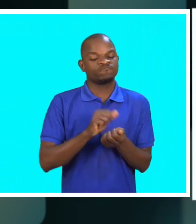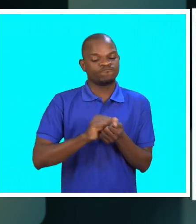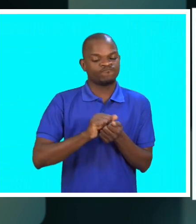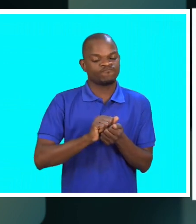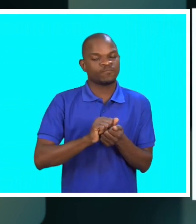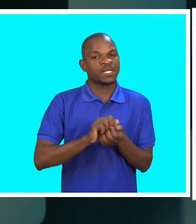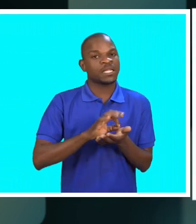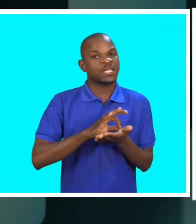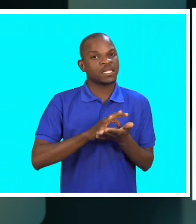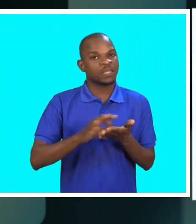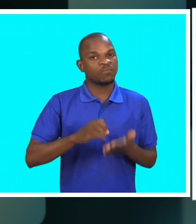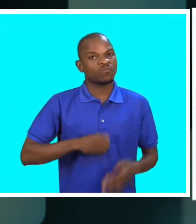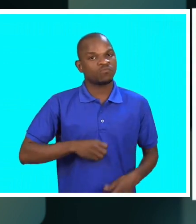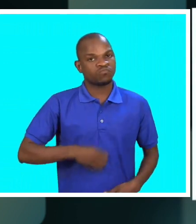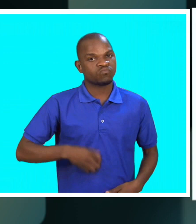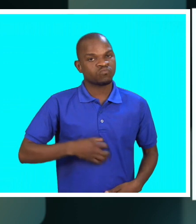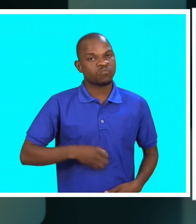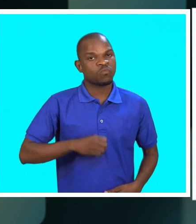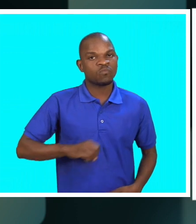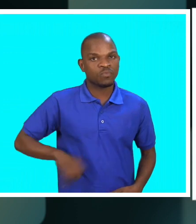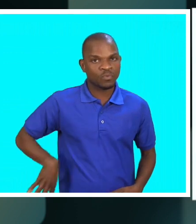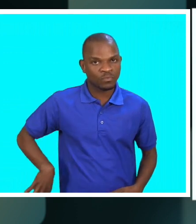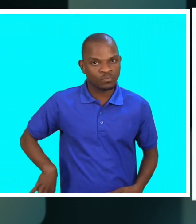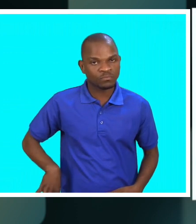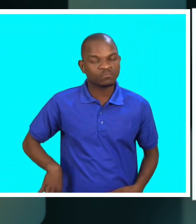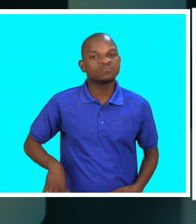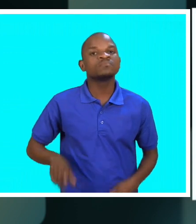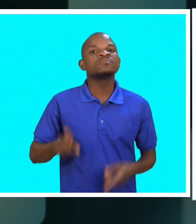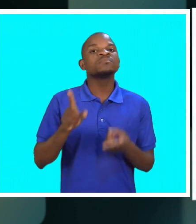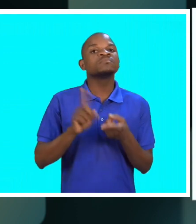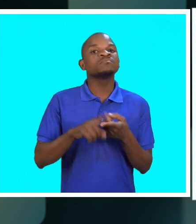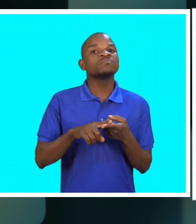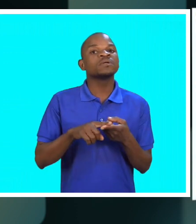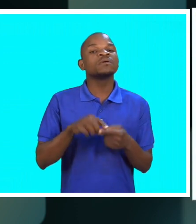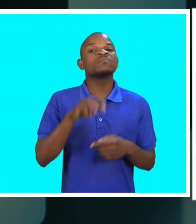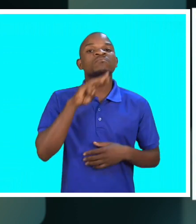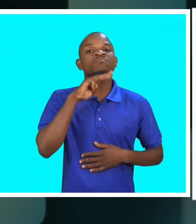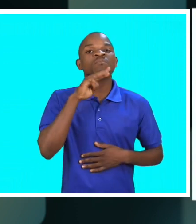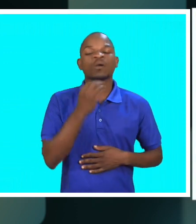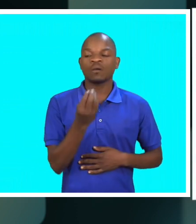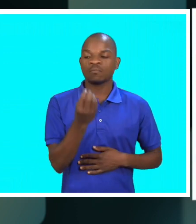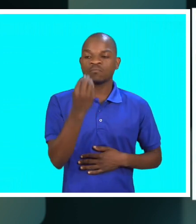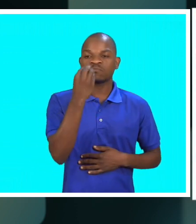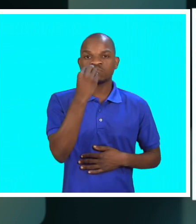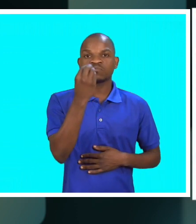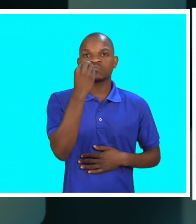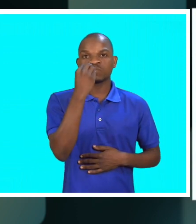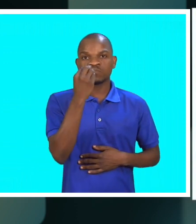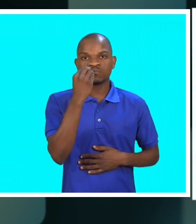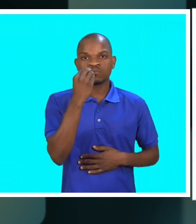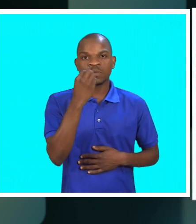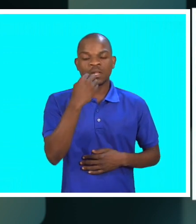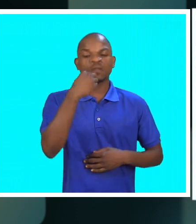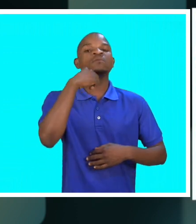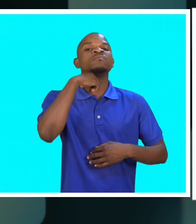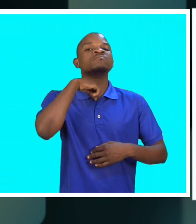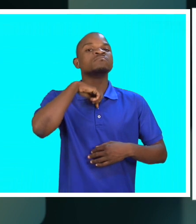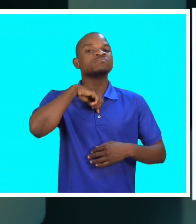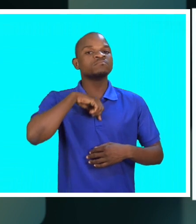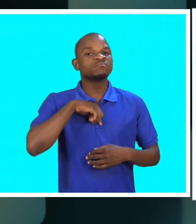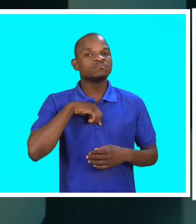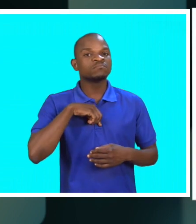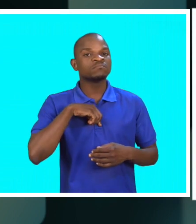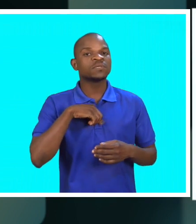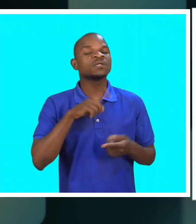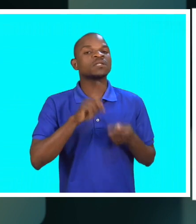Givinita Marlene e Fátima Lucas, por exemplo, dizem que este ajuda a purificar o estômago.